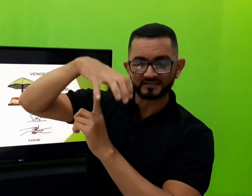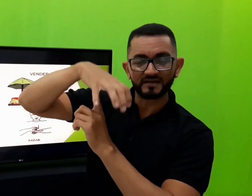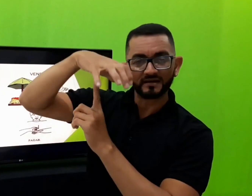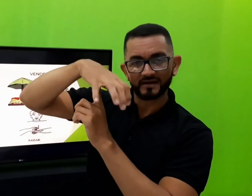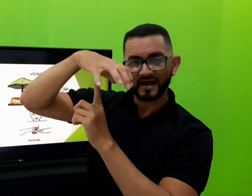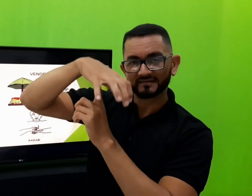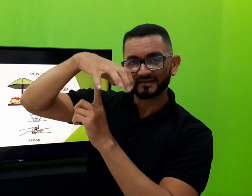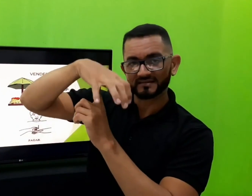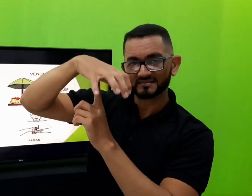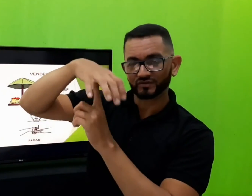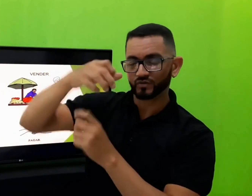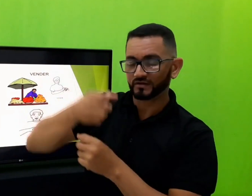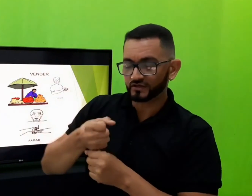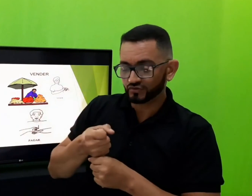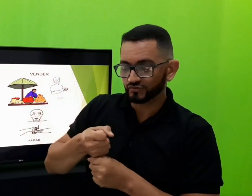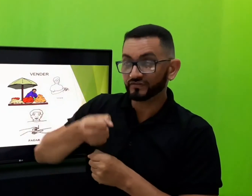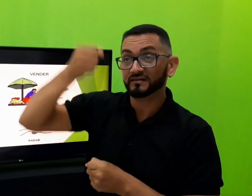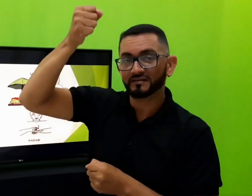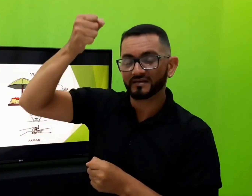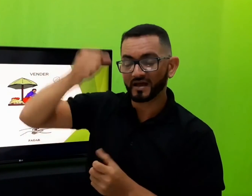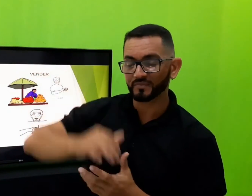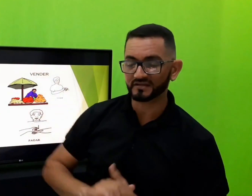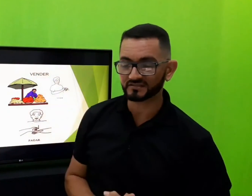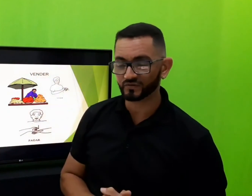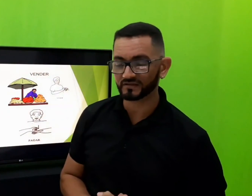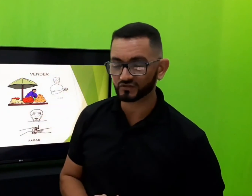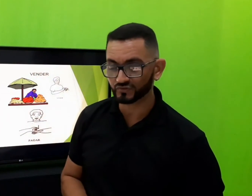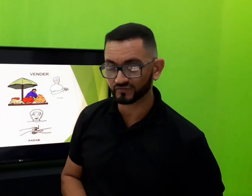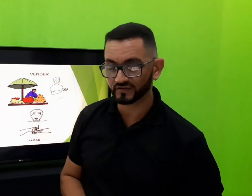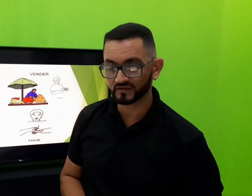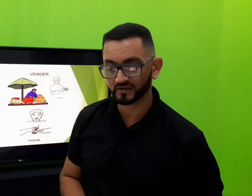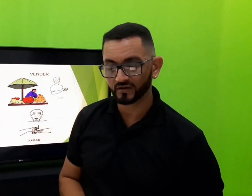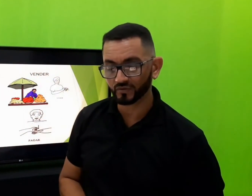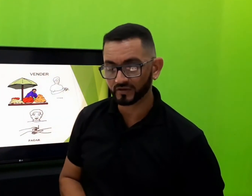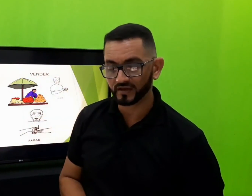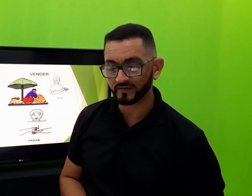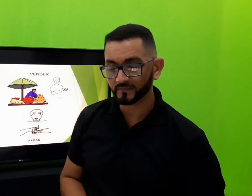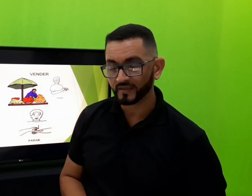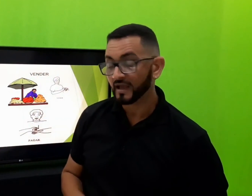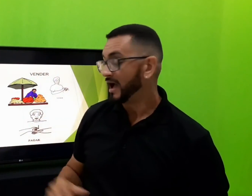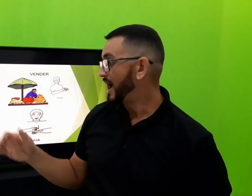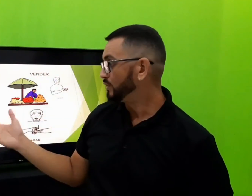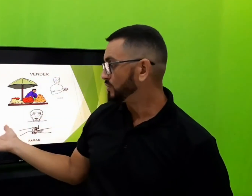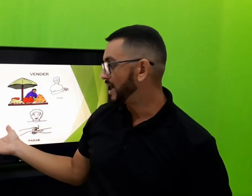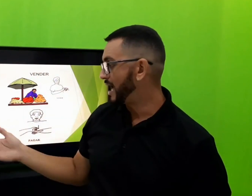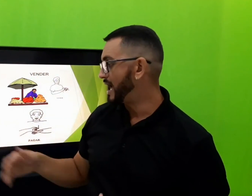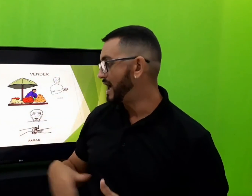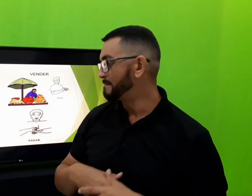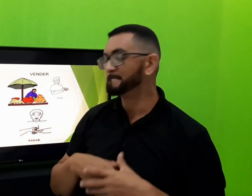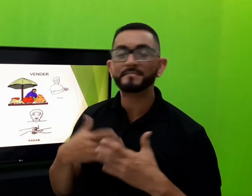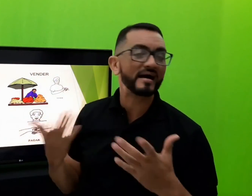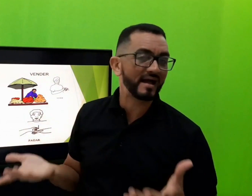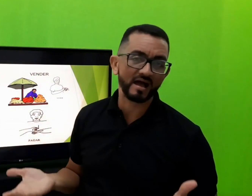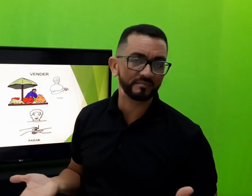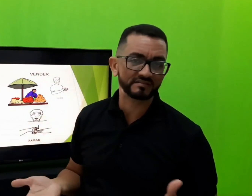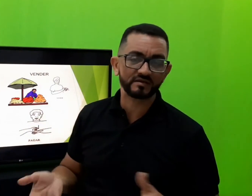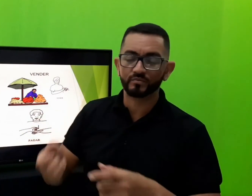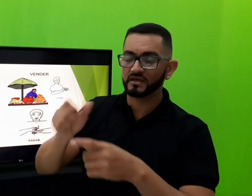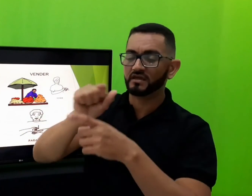simboliza a tendazinha do guarda-chuva e abre esse guarda-chuva. Ok? Alugar, pagar